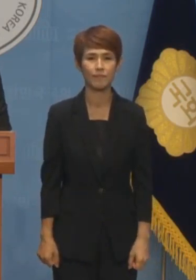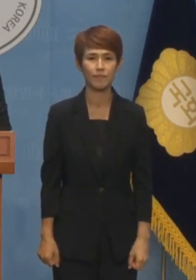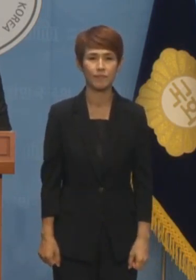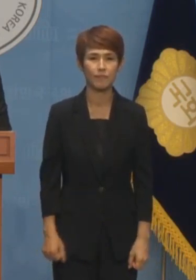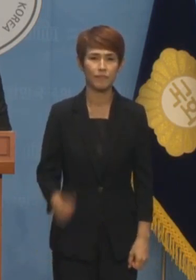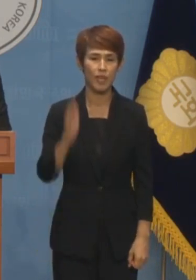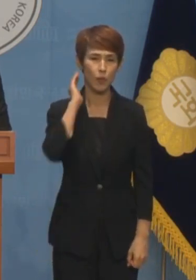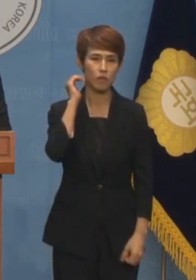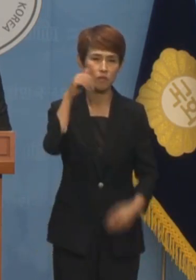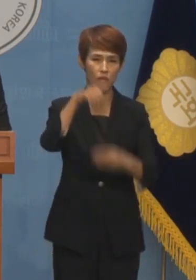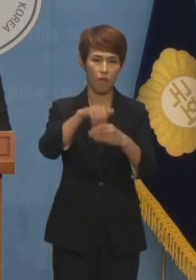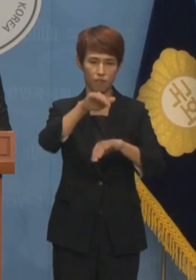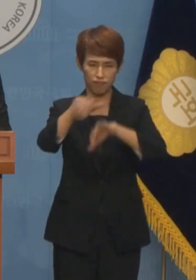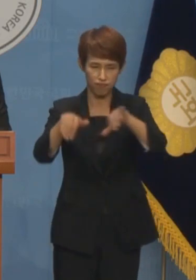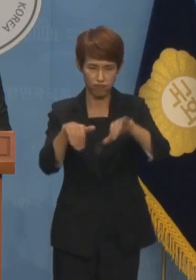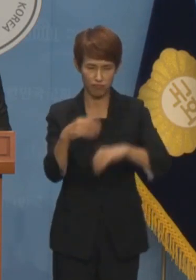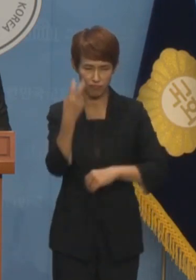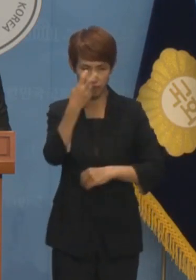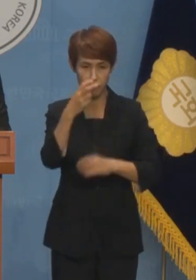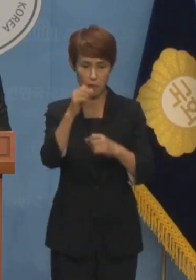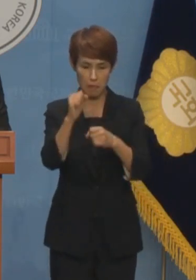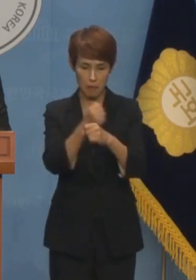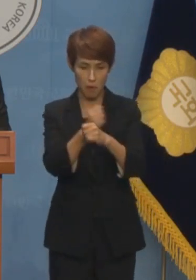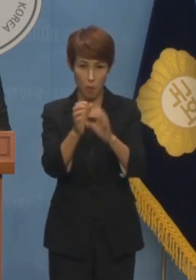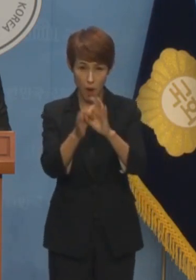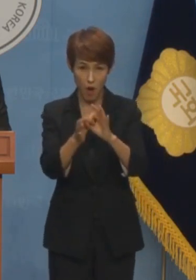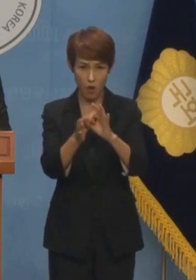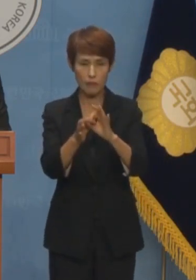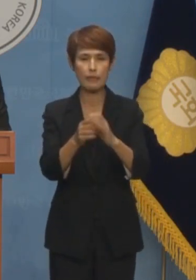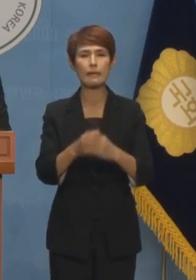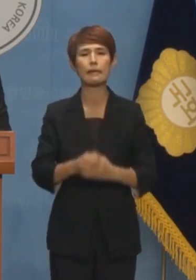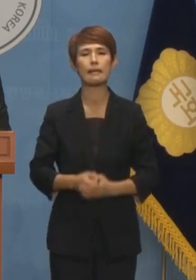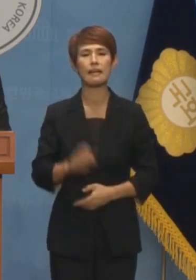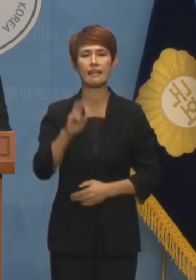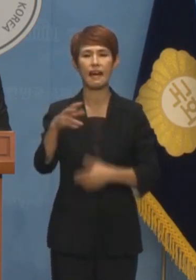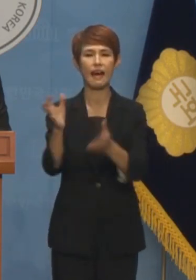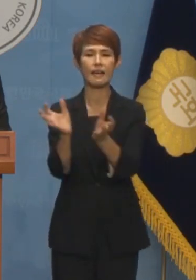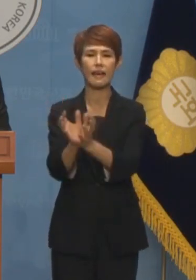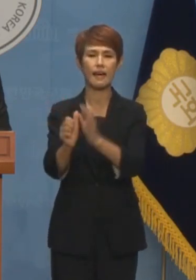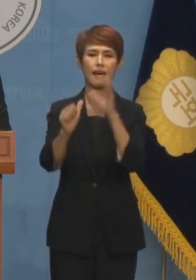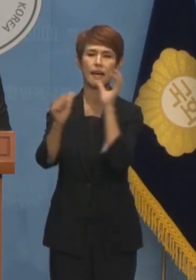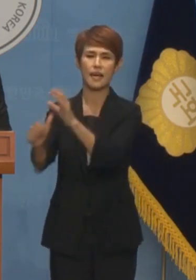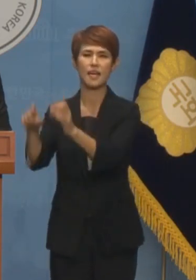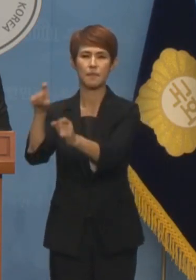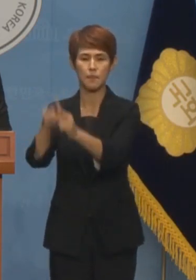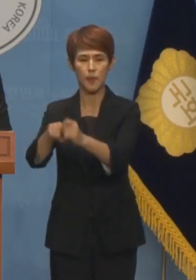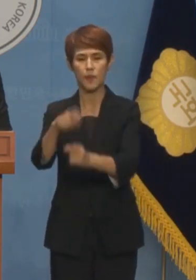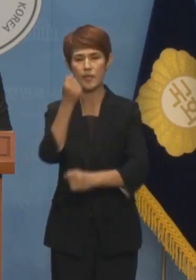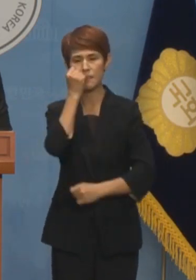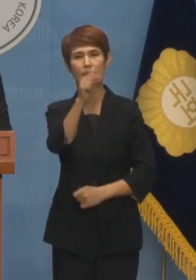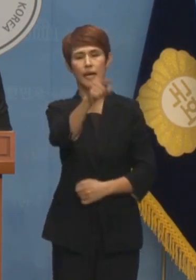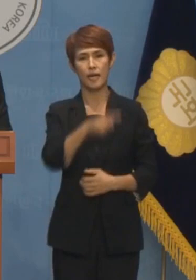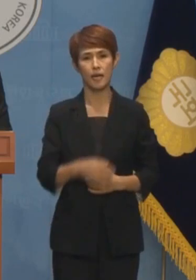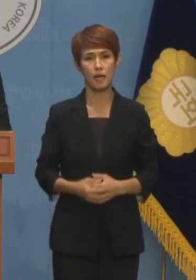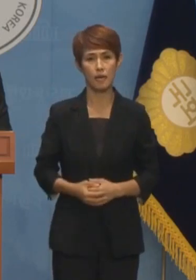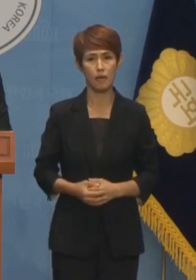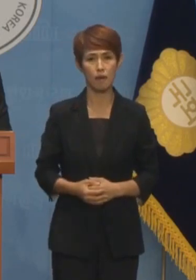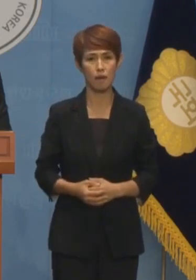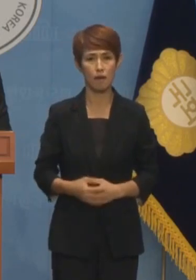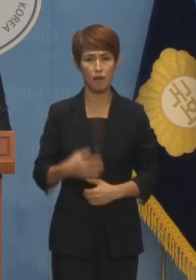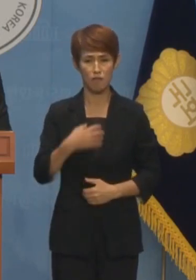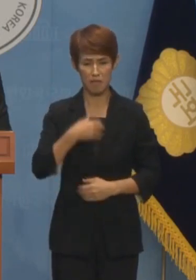대선 개입 여론조사 사건 수사의 결론은 역시 답정너 야당 탄압이었습니다. 위기에